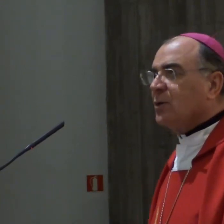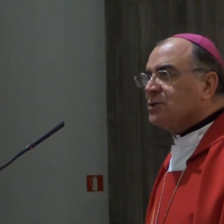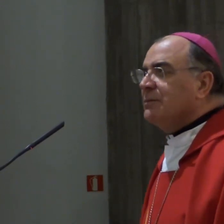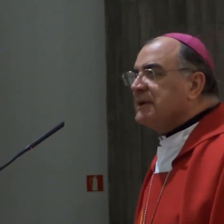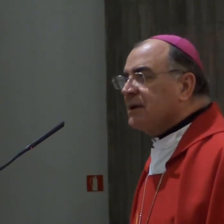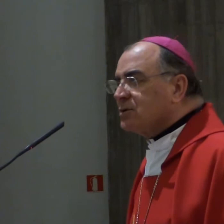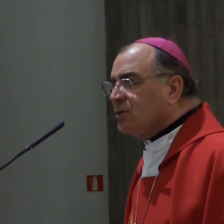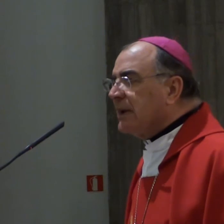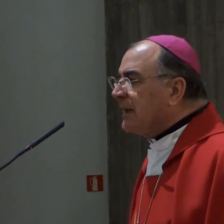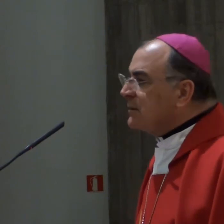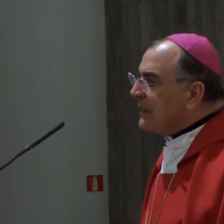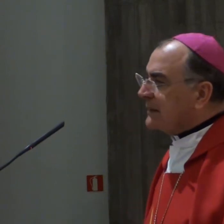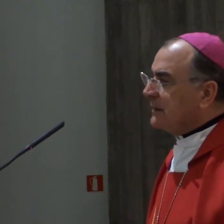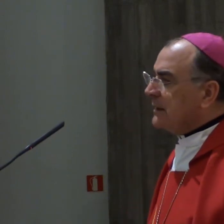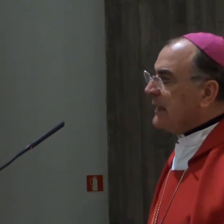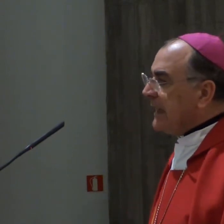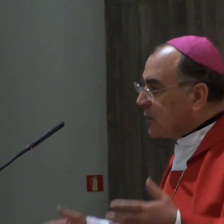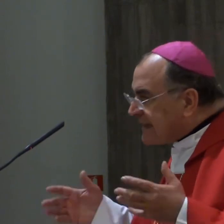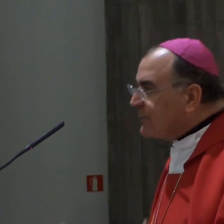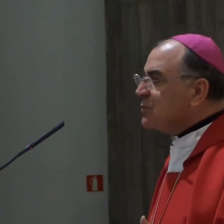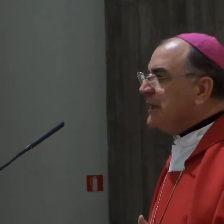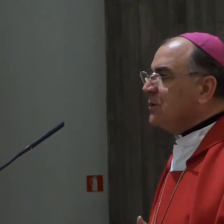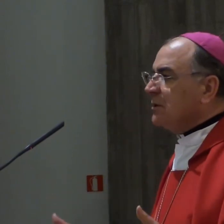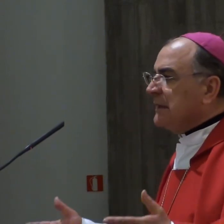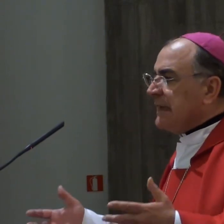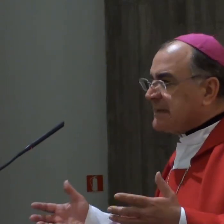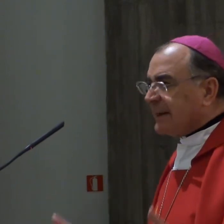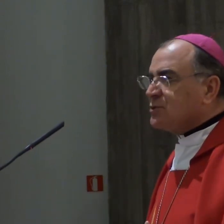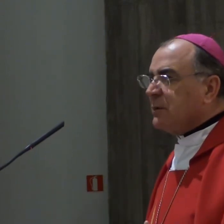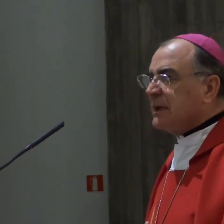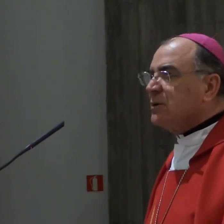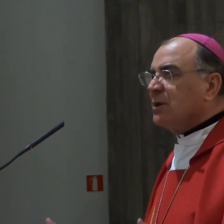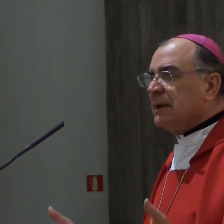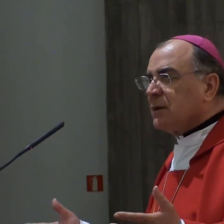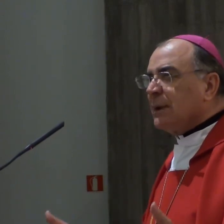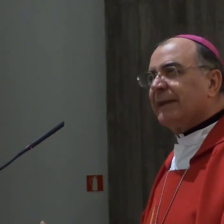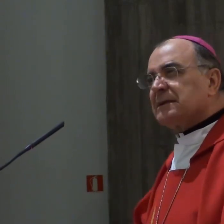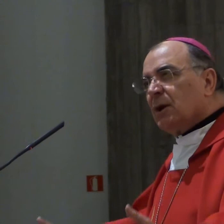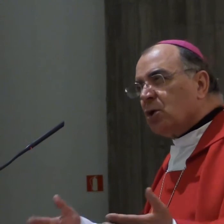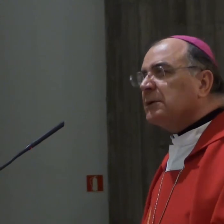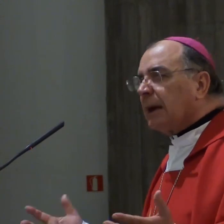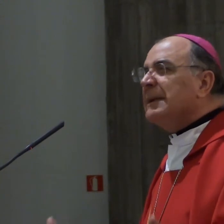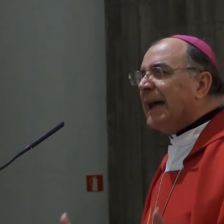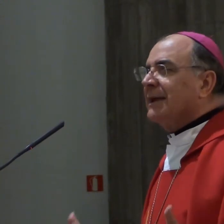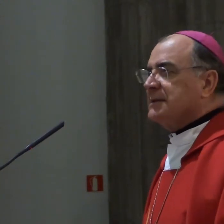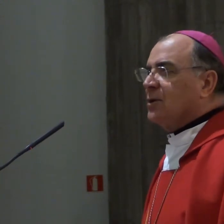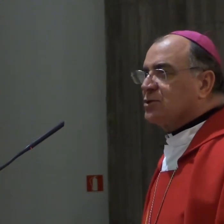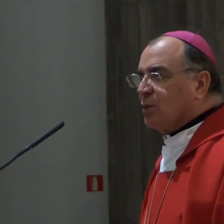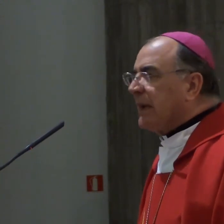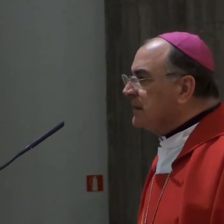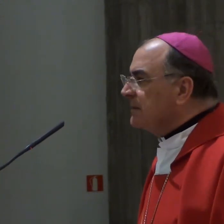dejar a los hombres Construir la ciudad y lo estamos viendo estamos viviendo en ciudades no